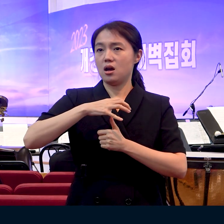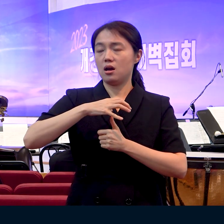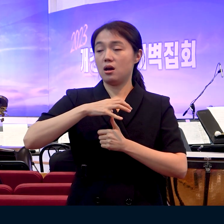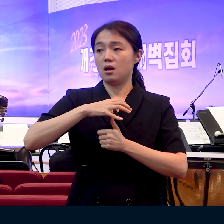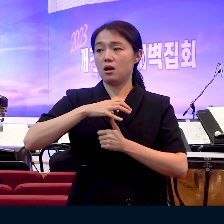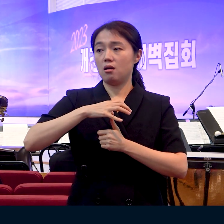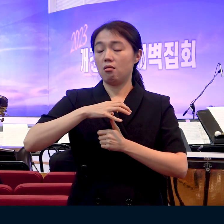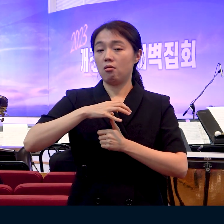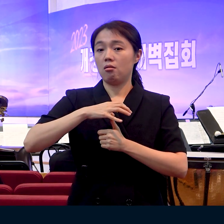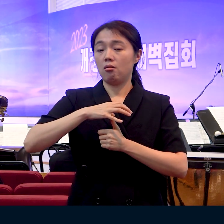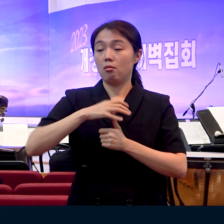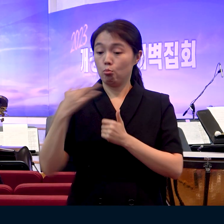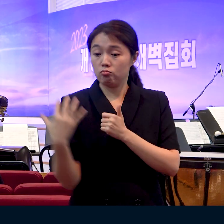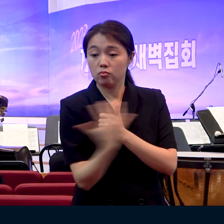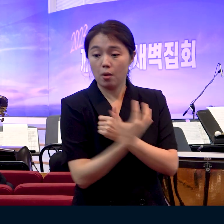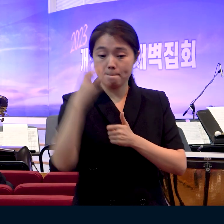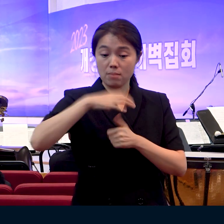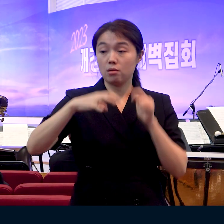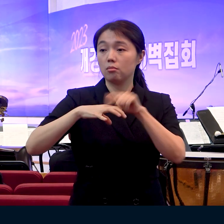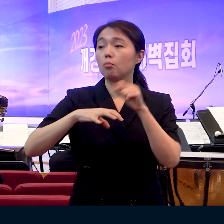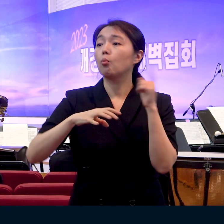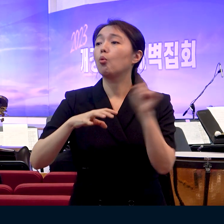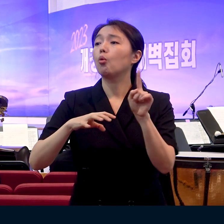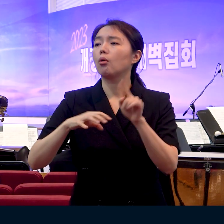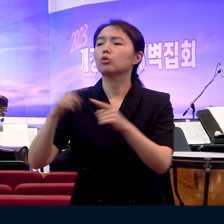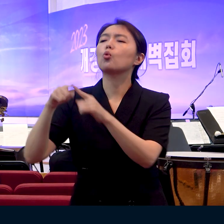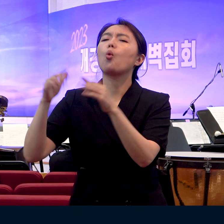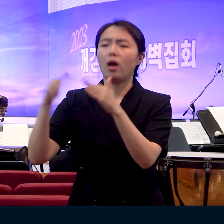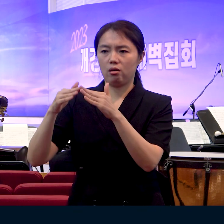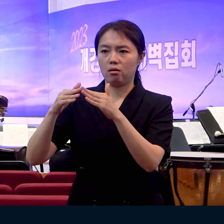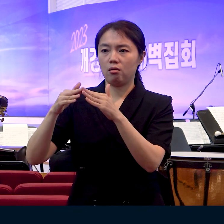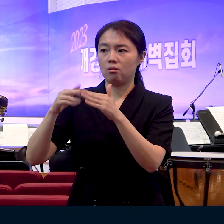그게 다른 것이 아니라 교회에 갇혀버린 거예요.